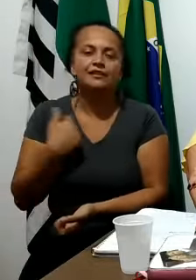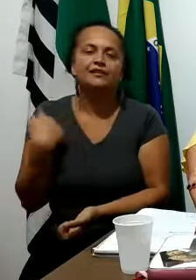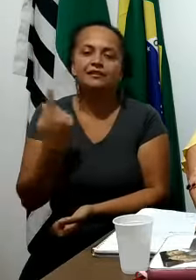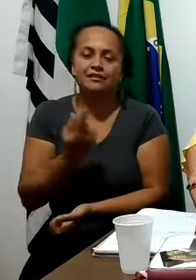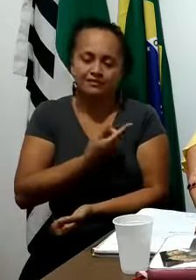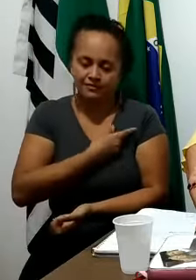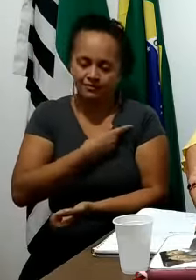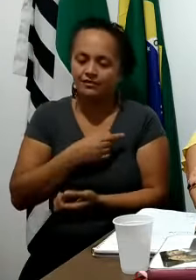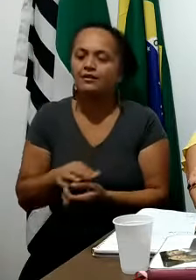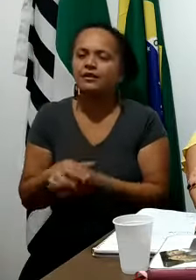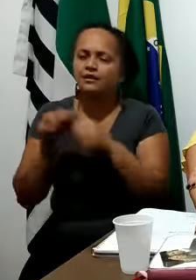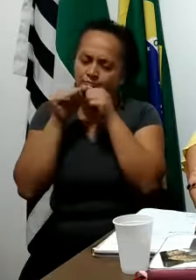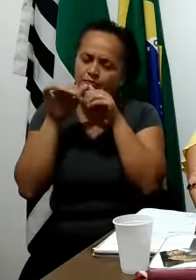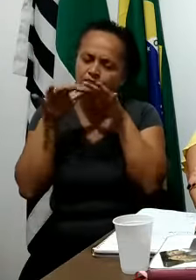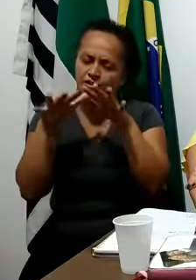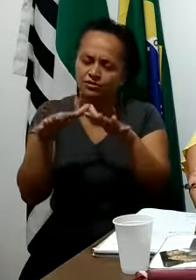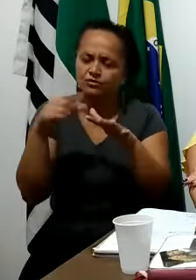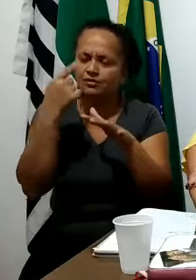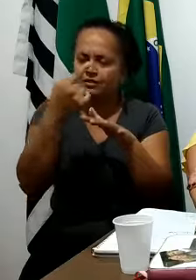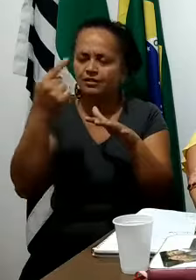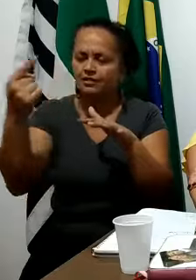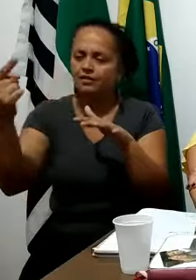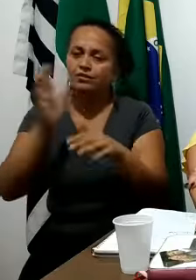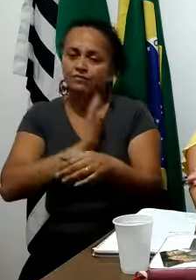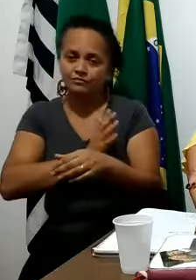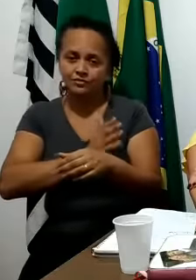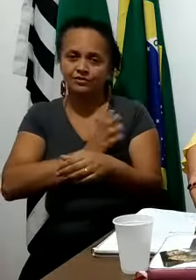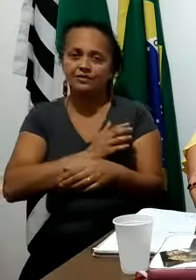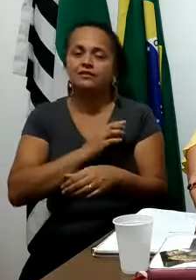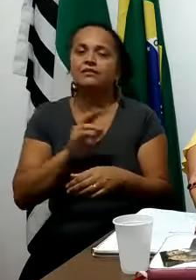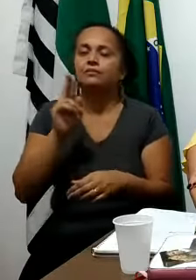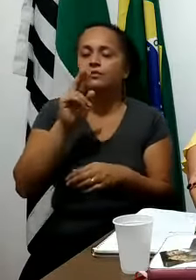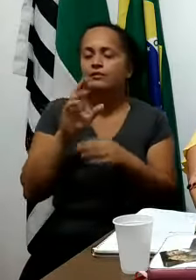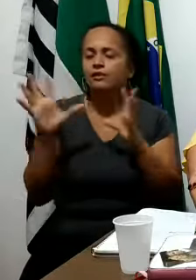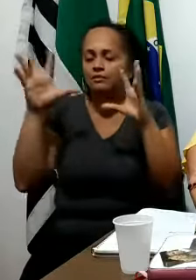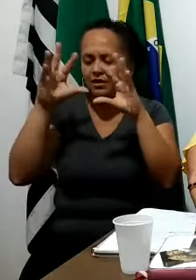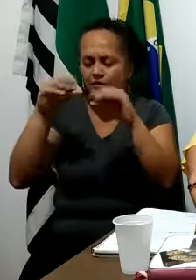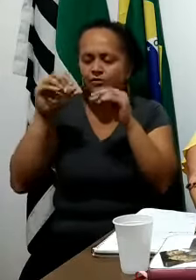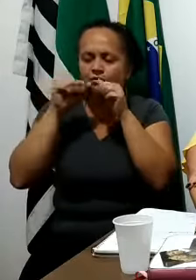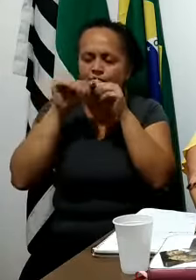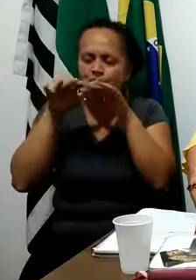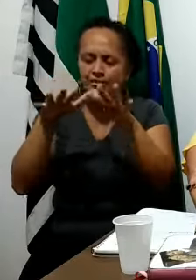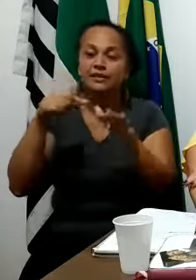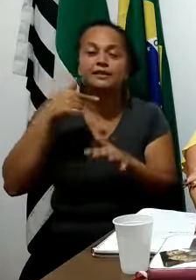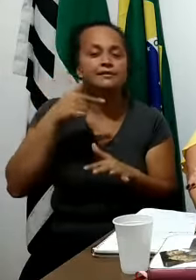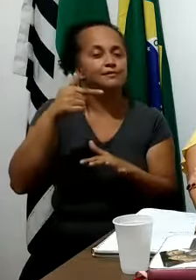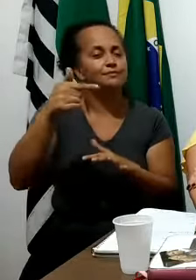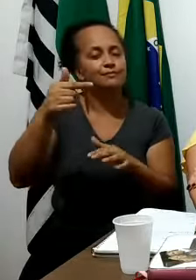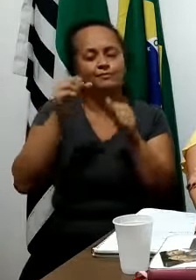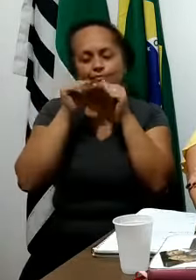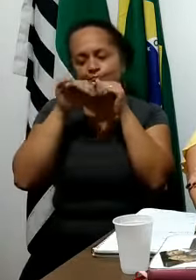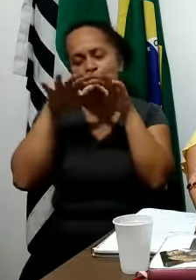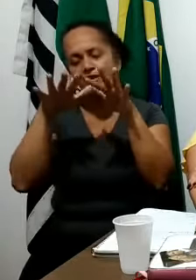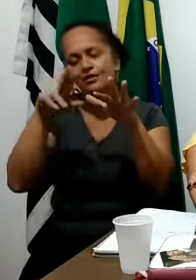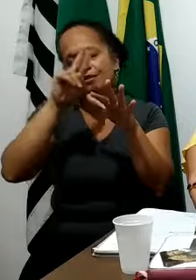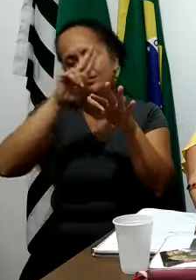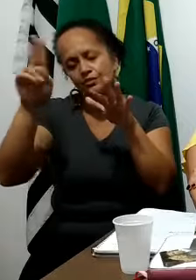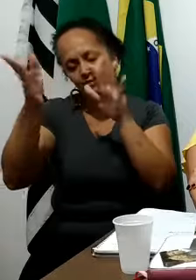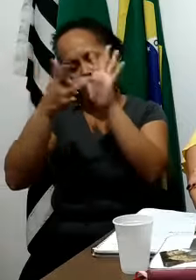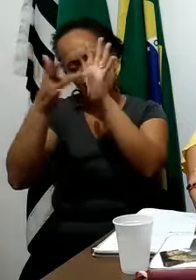ao coração dos nossos irmãos, Pai. Que eles tenham uma noite abençoada, uma semana abençoada, em nome do